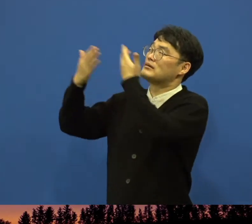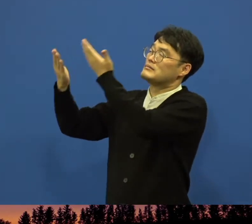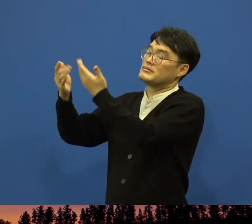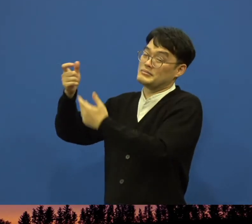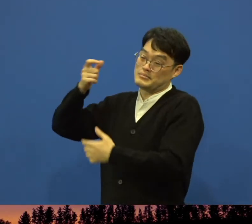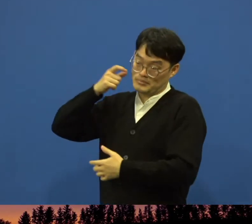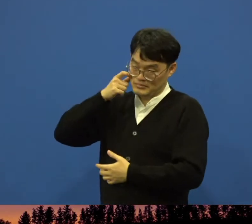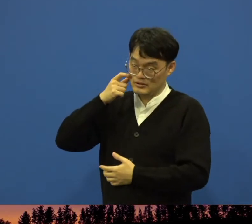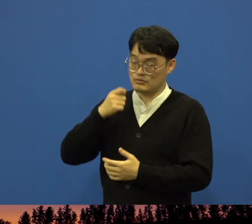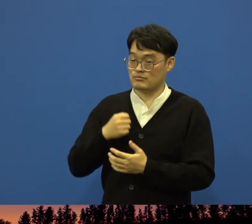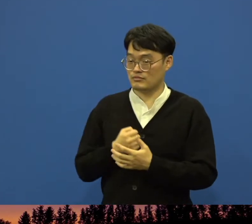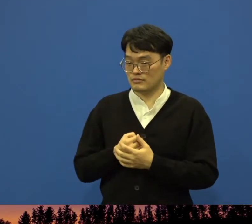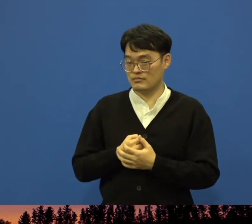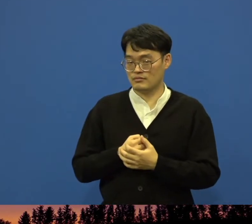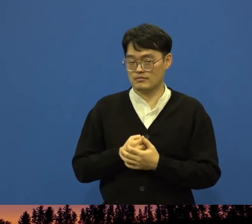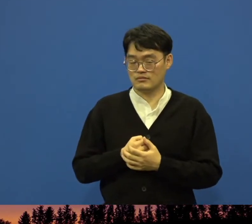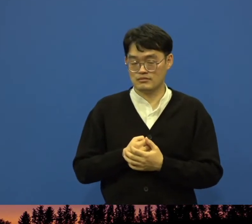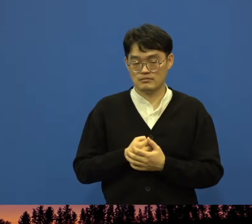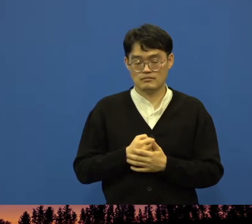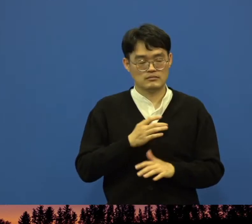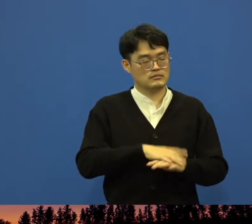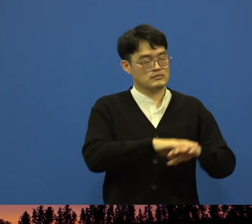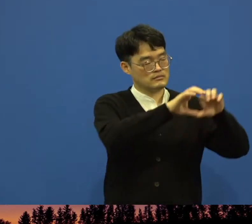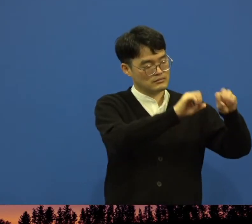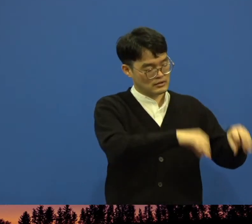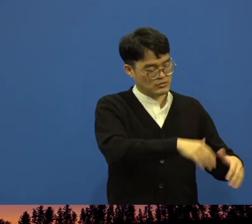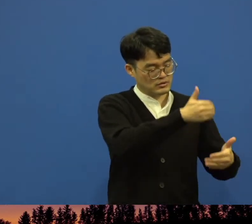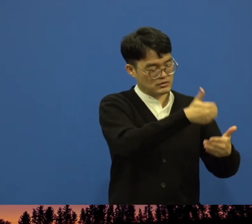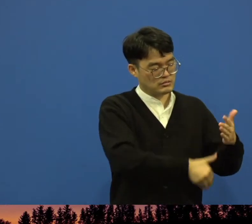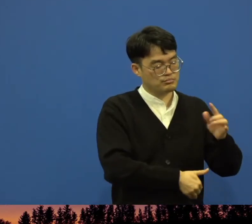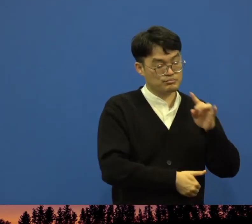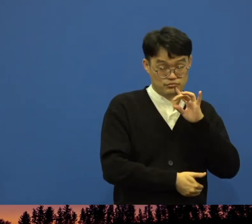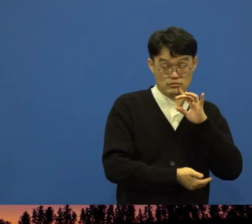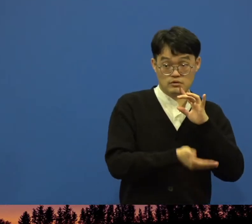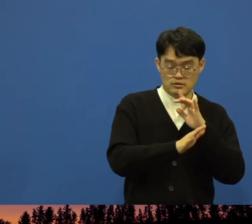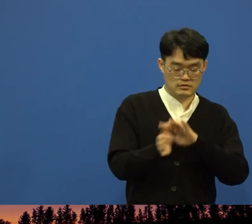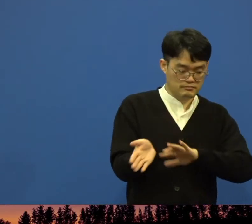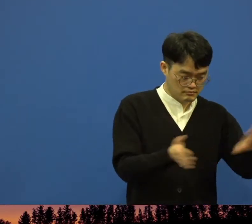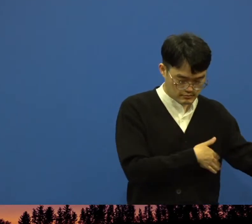물론입니다. 그러나 여러분, 하나님을 기쁘시게 해보십시오.